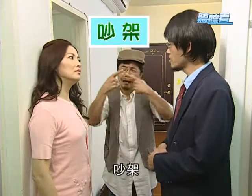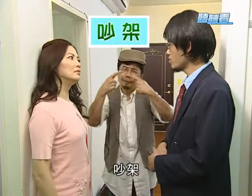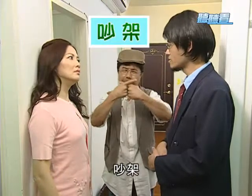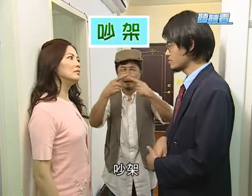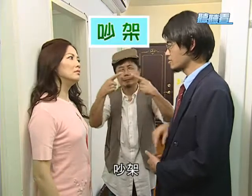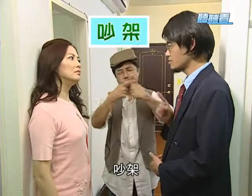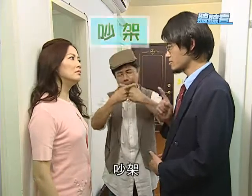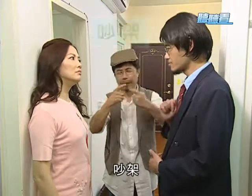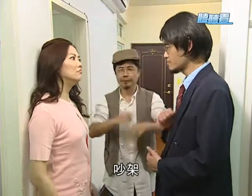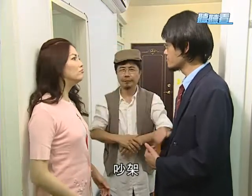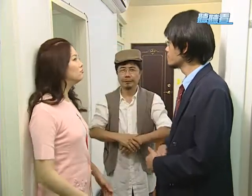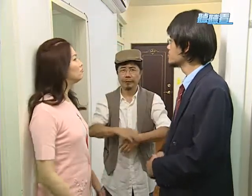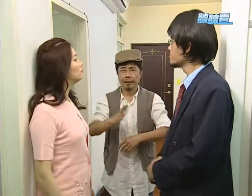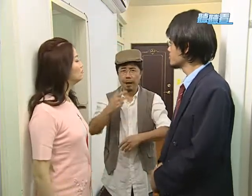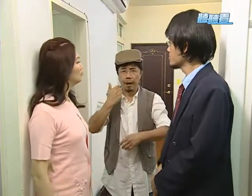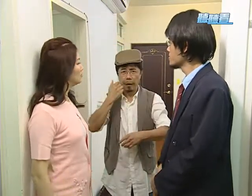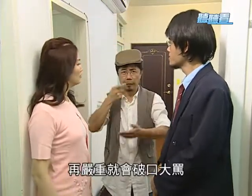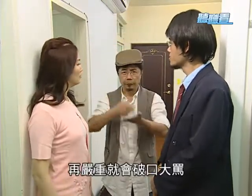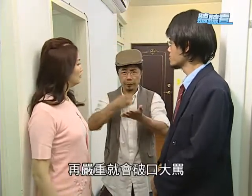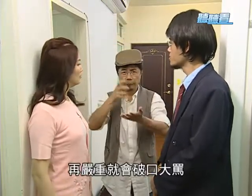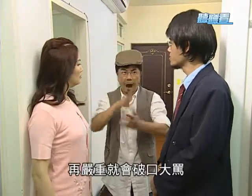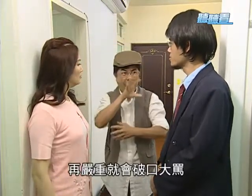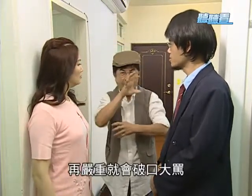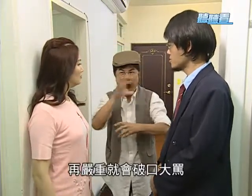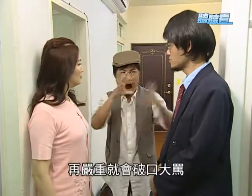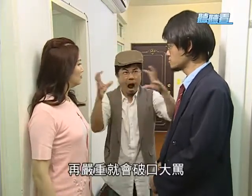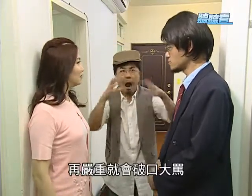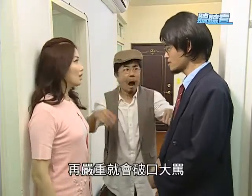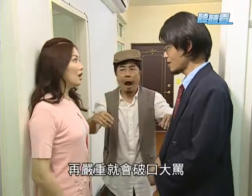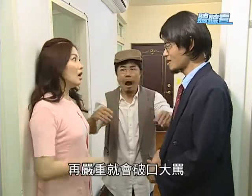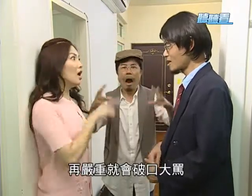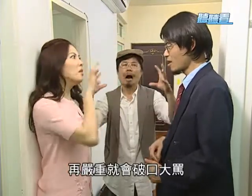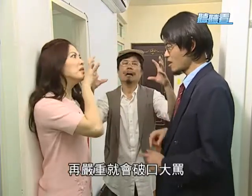吵架。再严重呢，就会破口大骂，